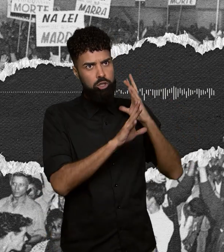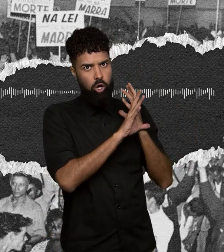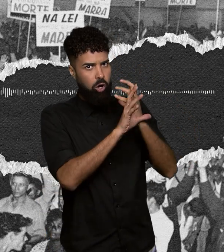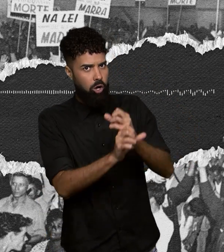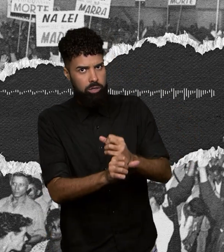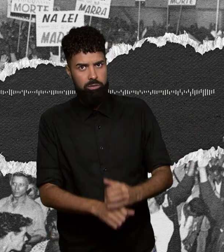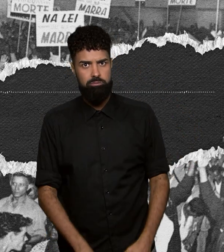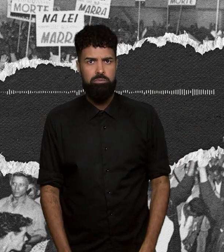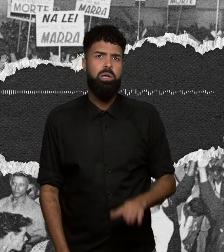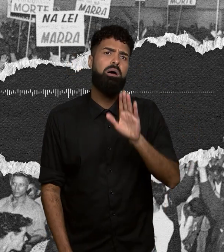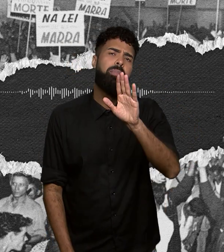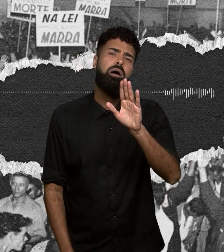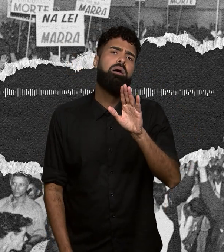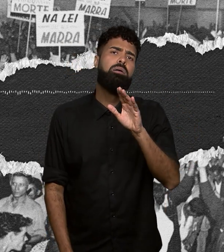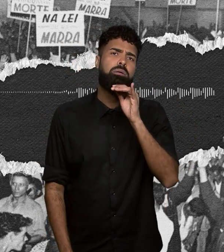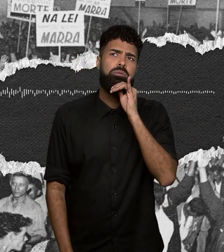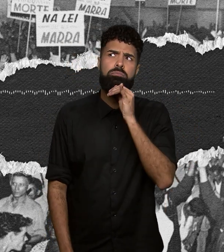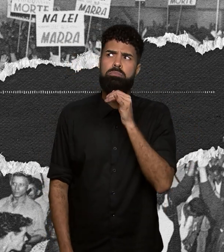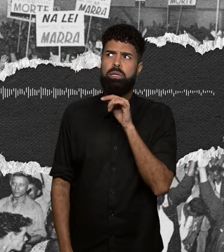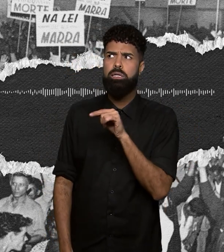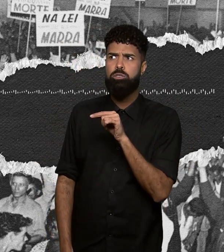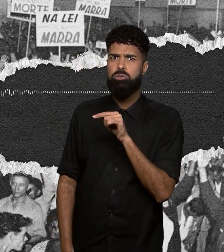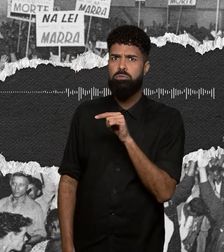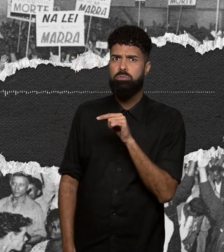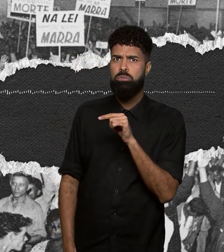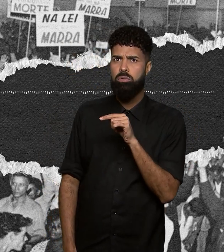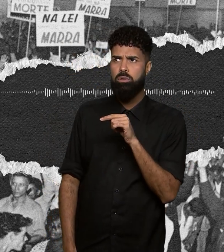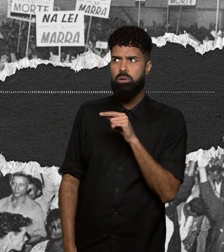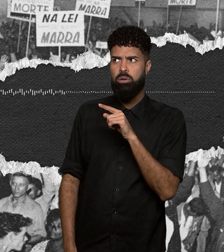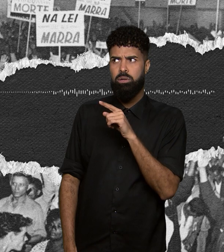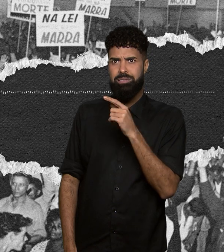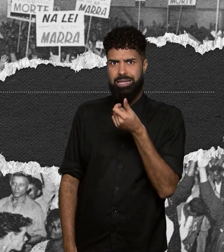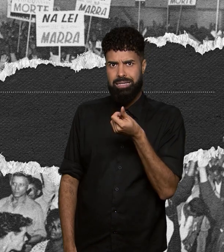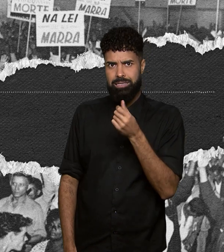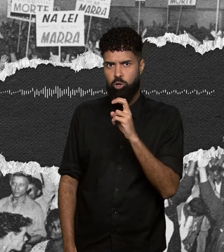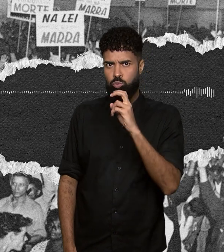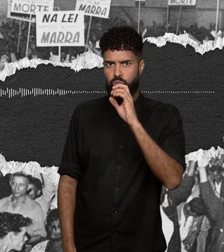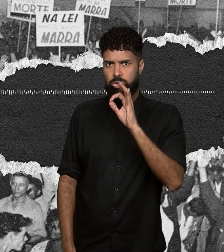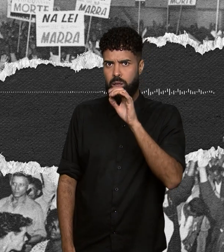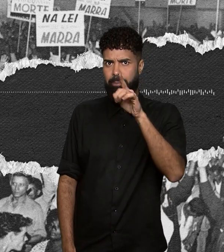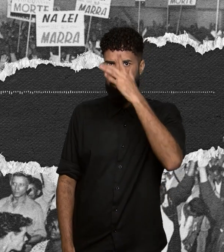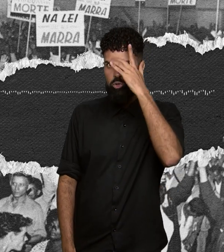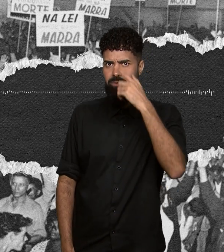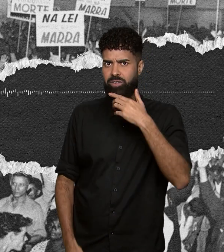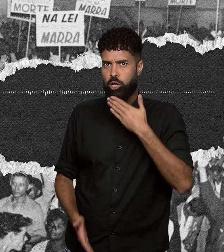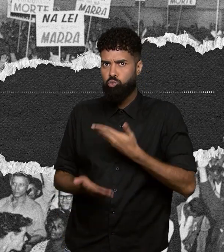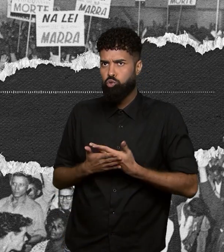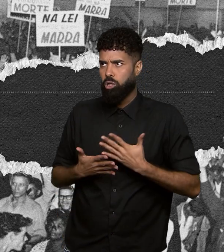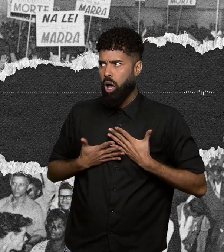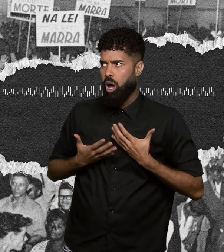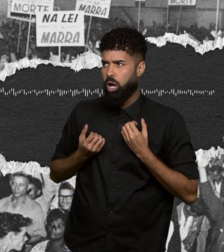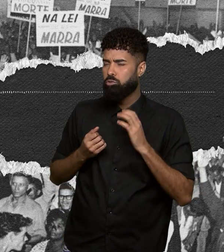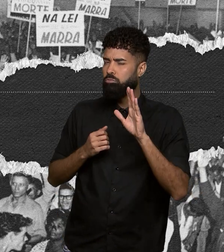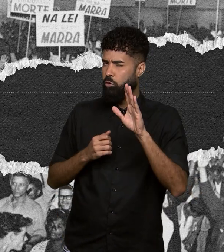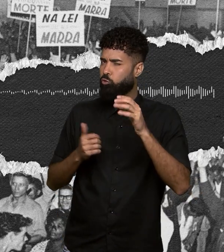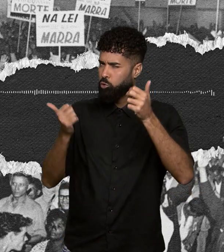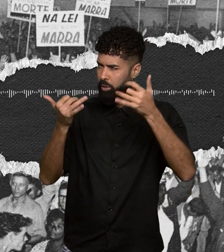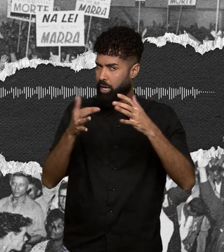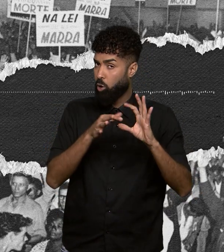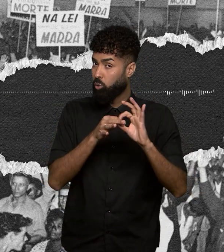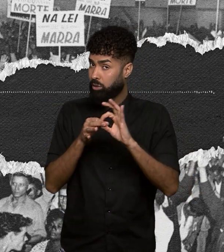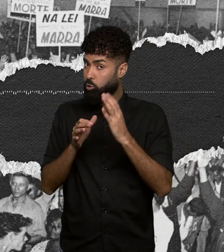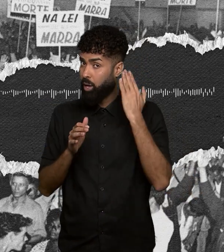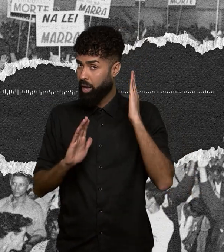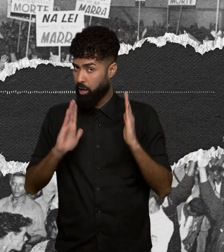mas esa aí Sumaia porque sen não é capaz da gente causar um infarto em quem tá escutando vamos dar dois contextos importantes primeiro